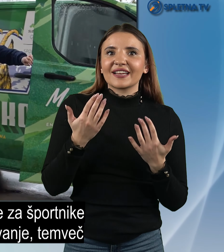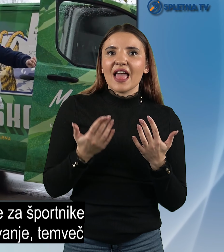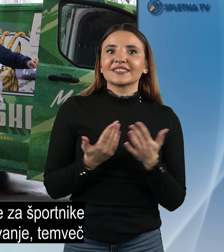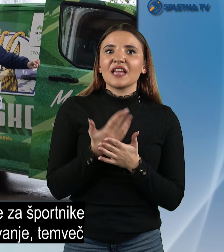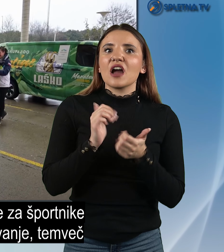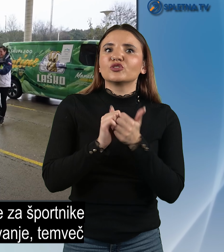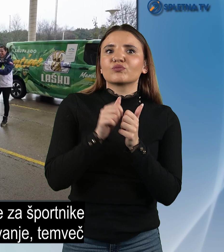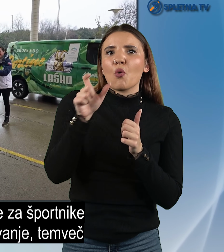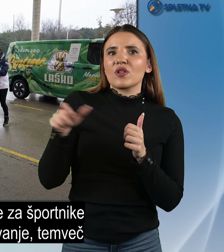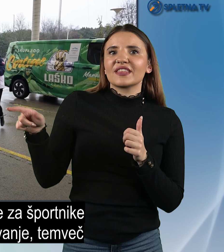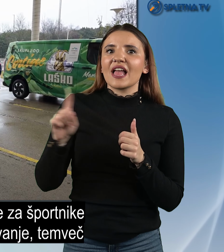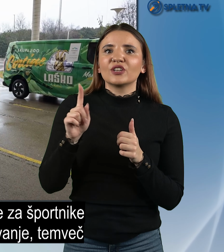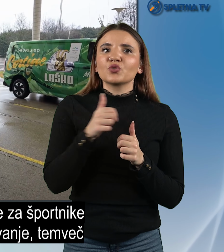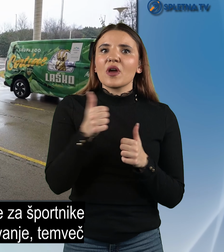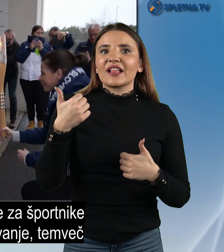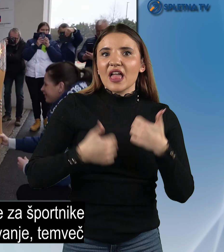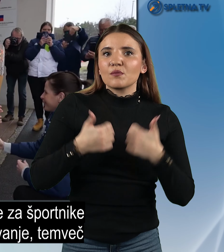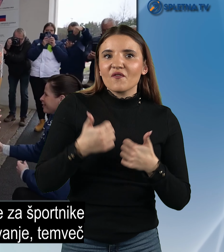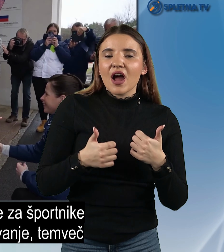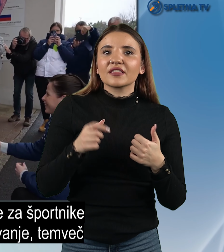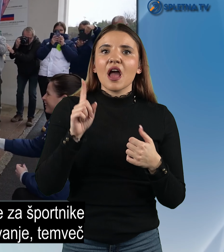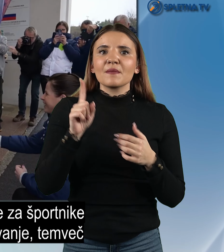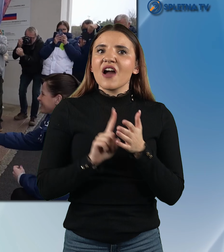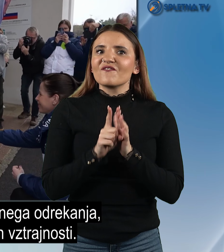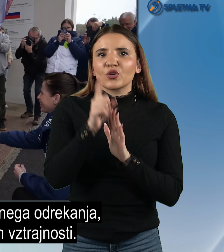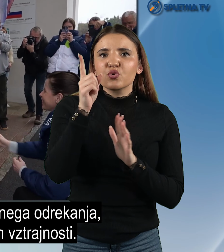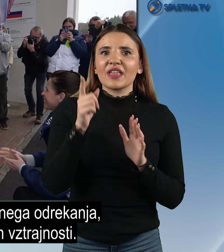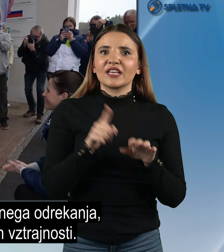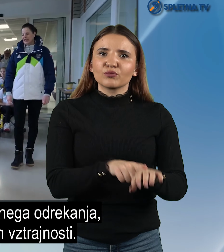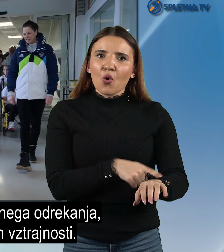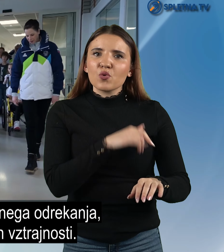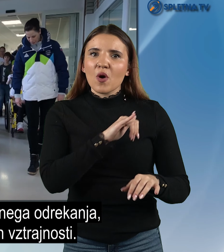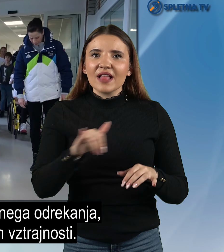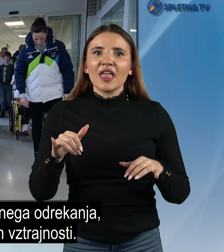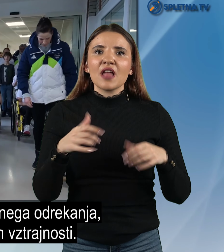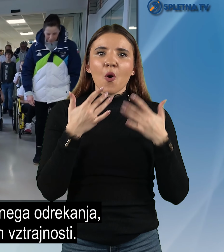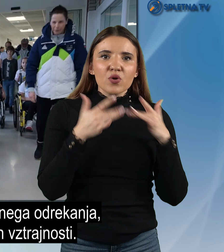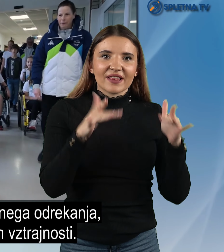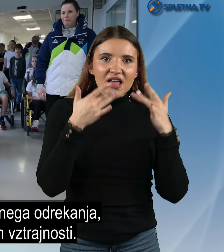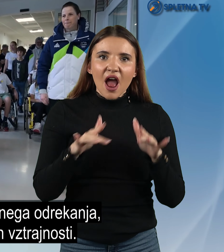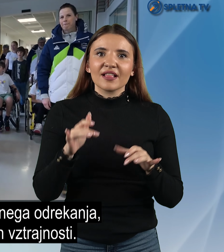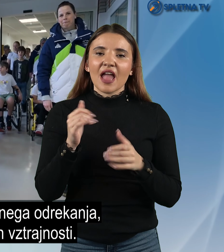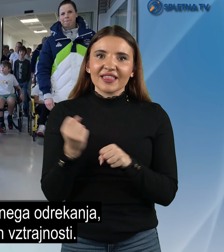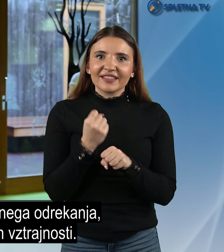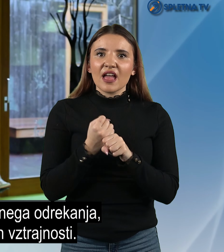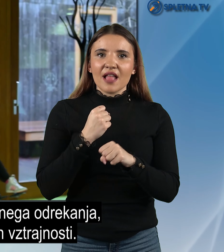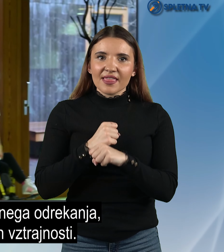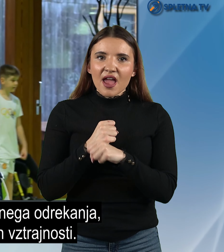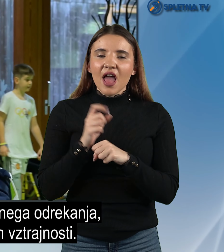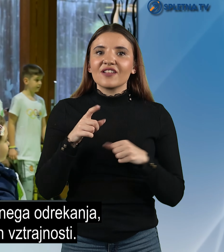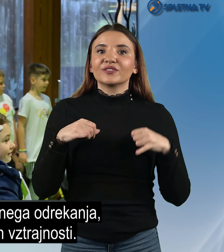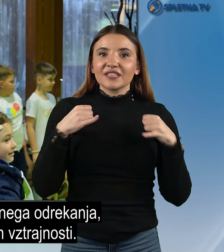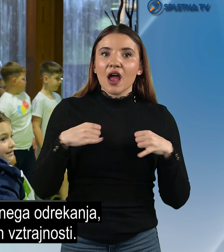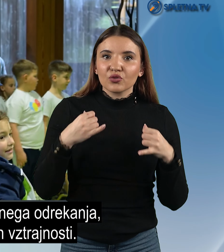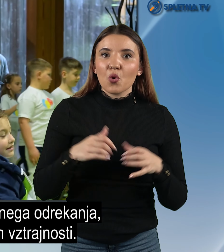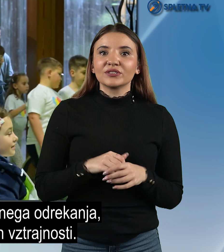Olimpijske igre za športnike niso le tekmovanje, temveč vrhunec dolgoletnega odrekanja, trdega dela in